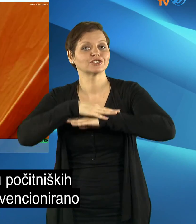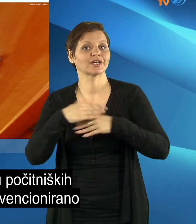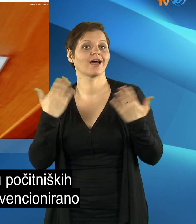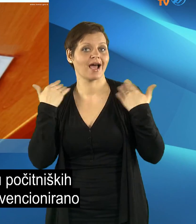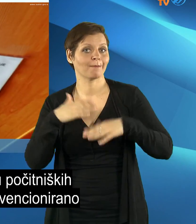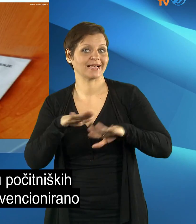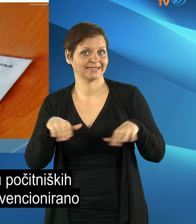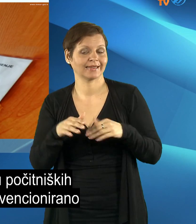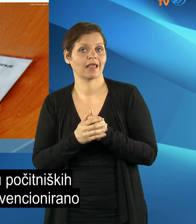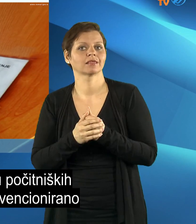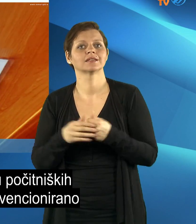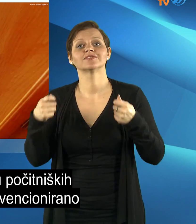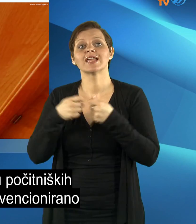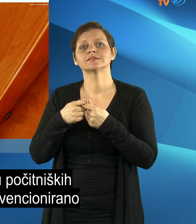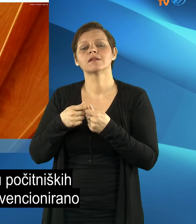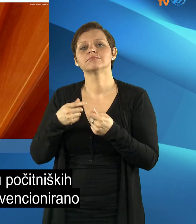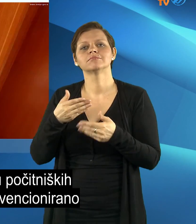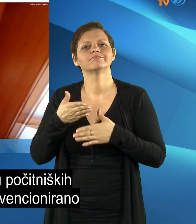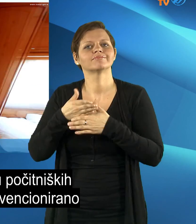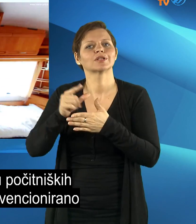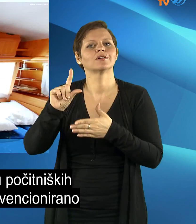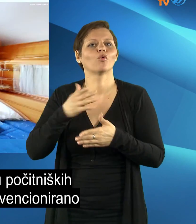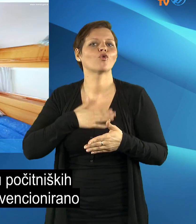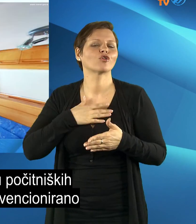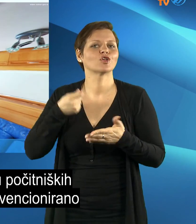zveze subvencionirano ceno počitnikovanja.